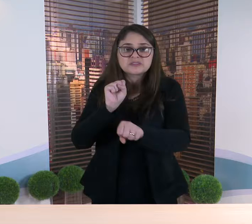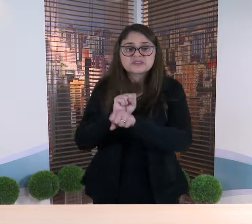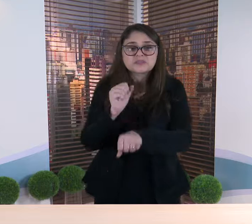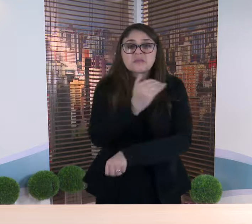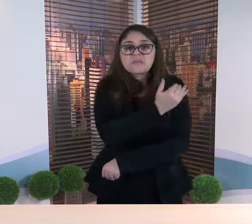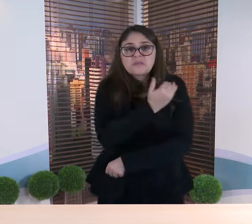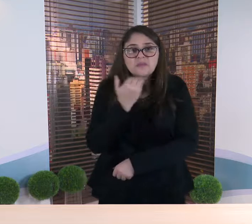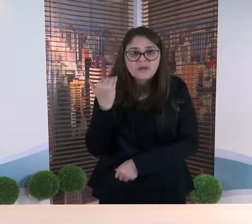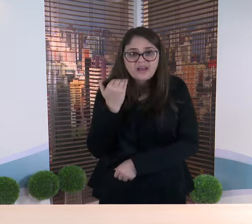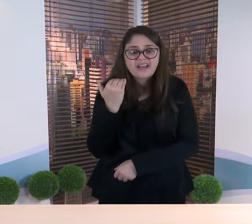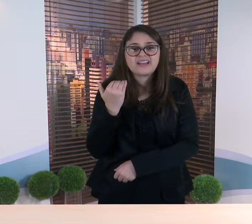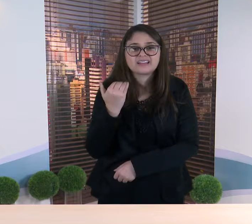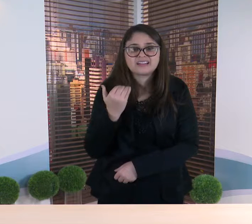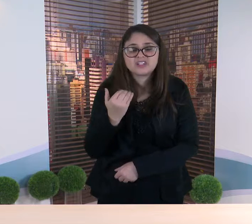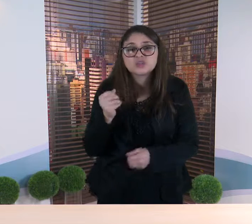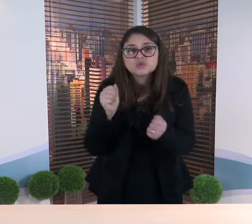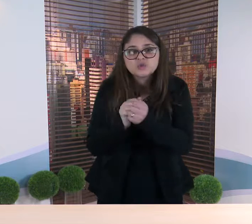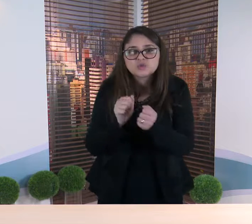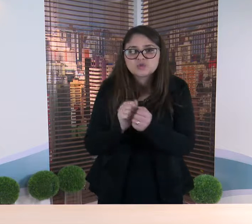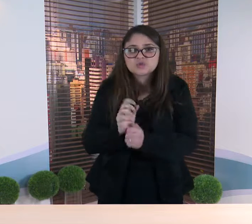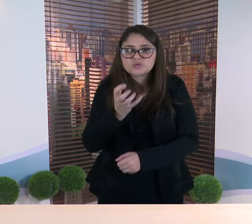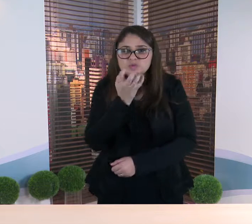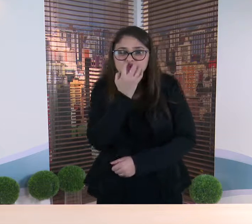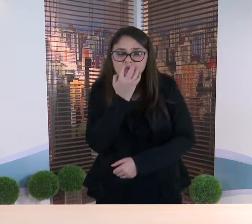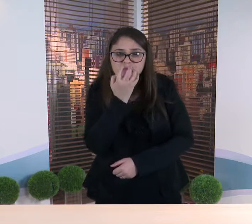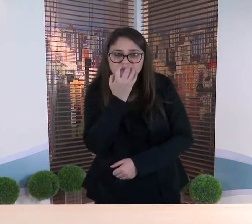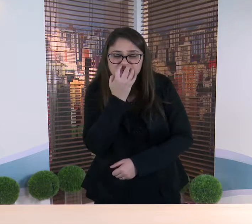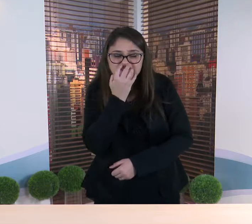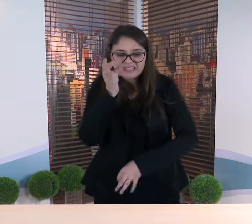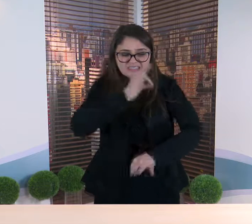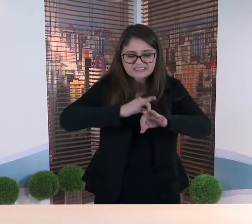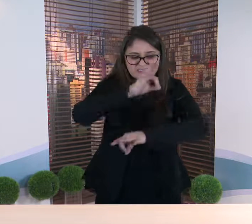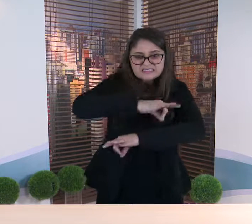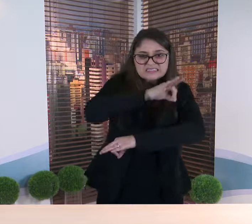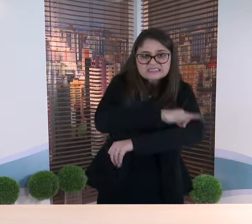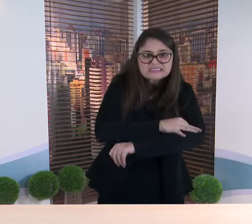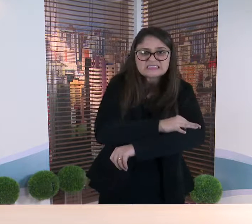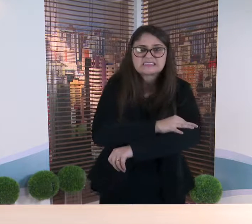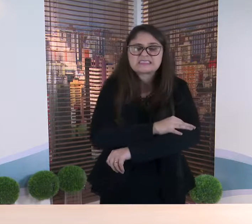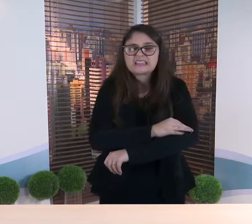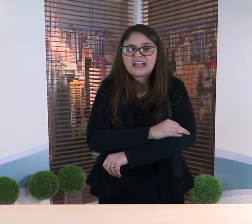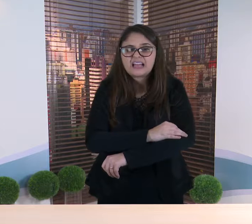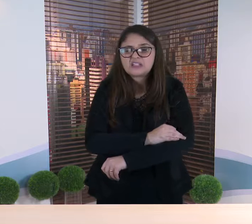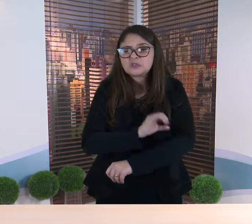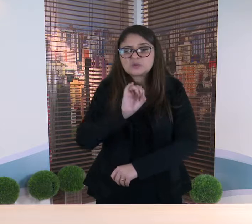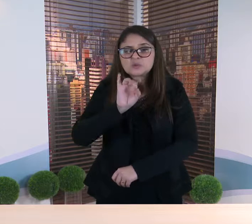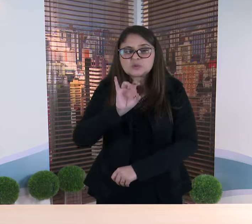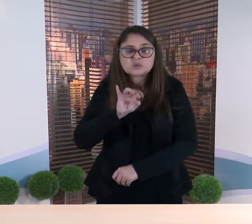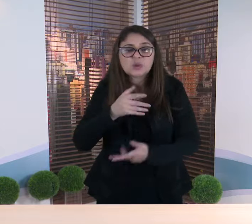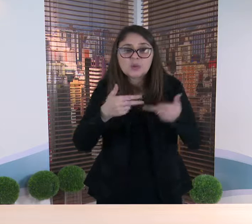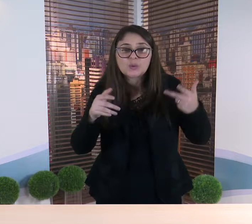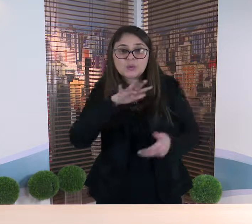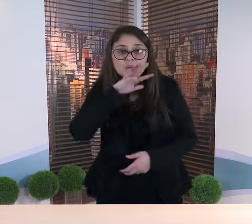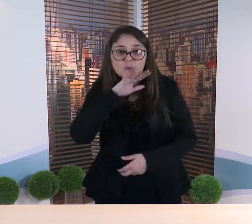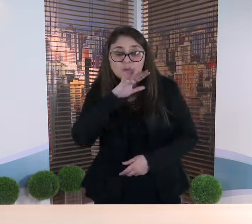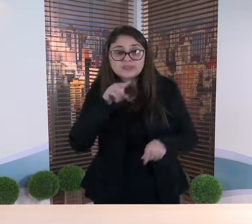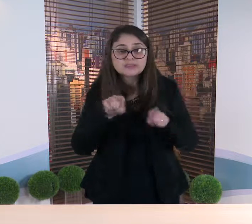entre dementes e cães, chacais, insetos e abutres. Além do